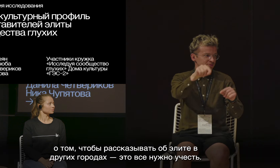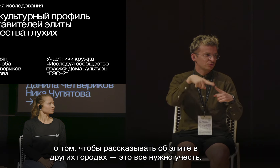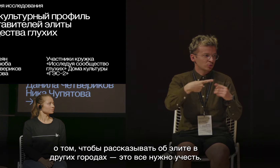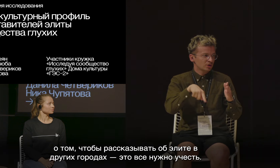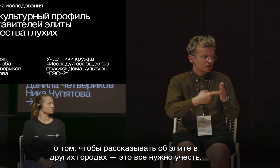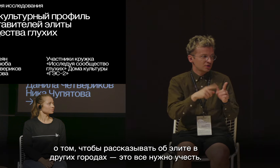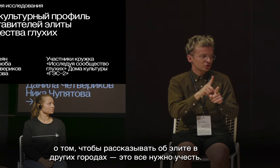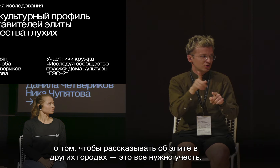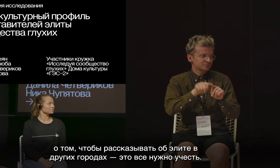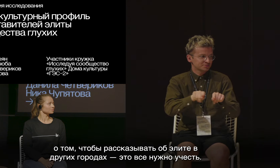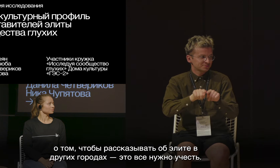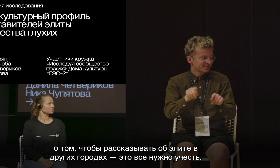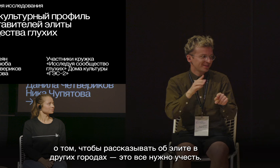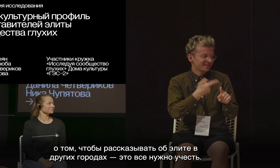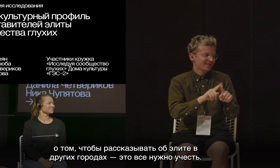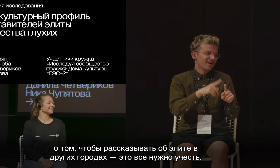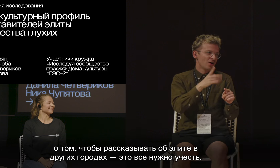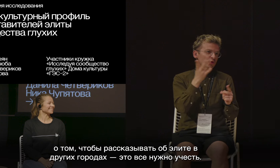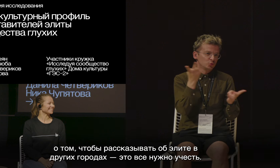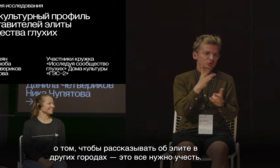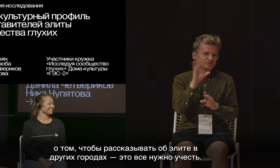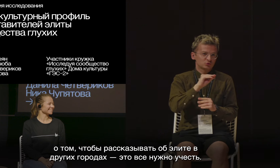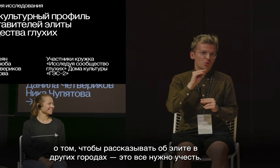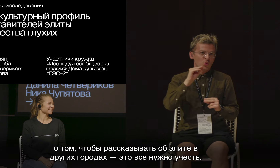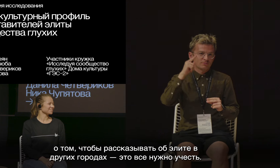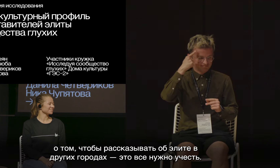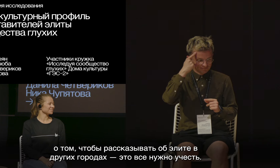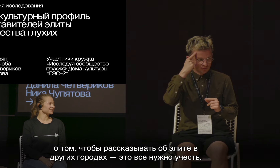и вопросы и пожелания для того, чтобы